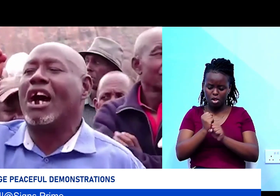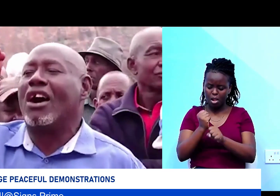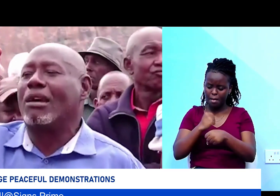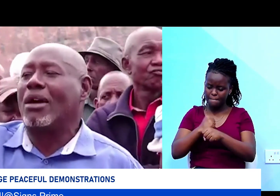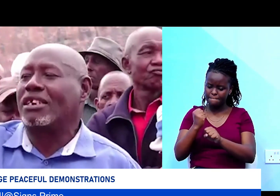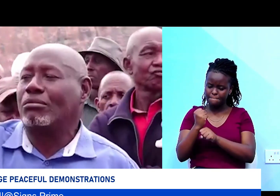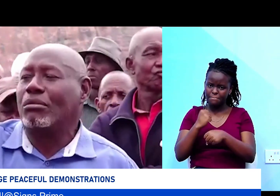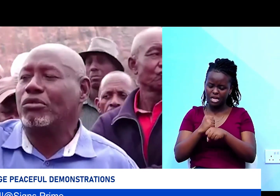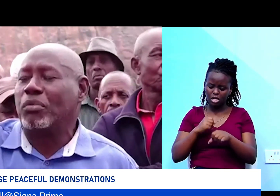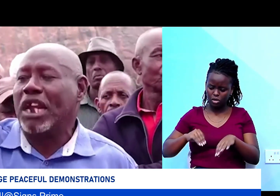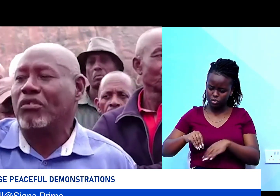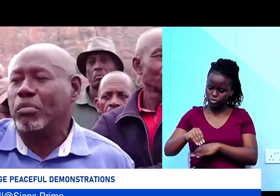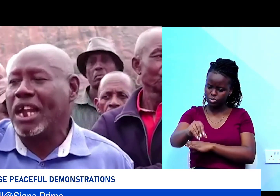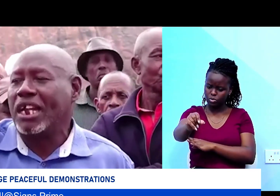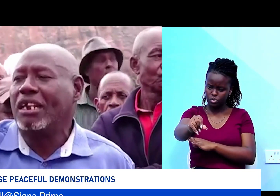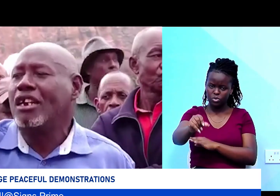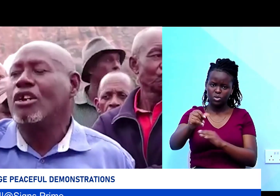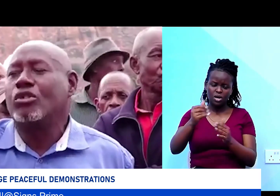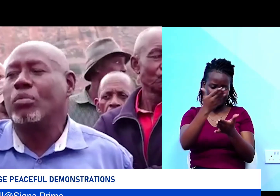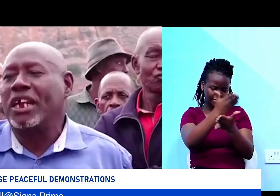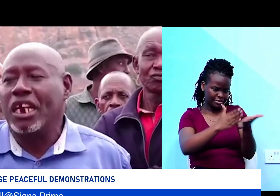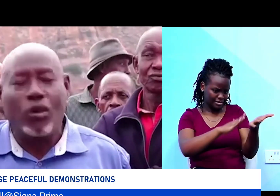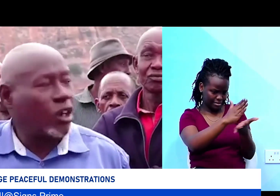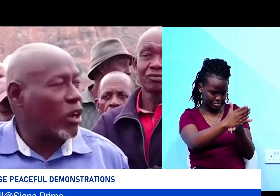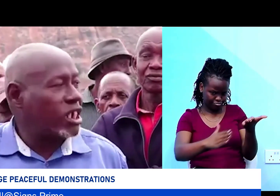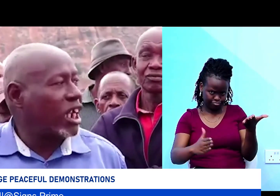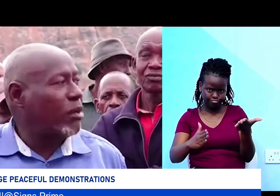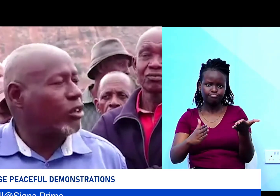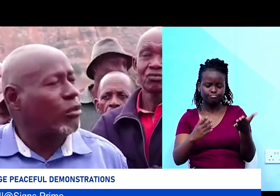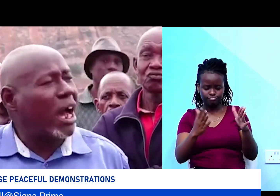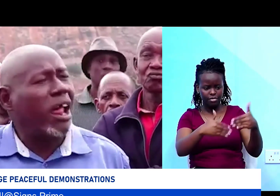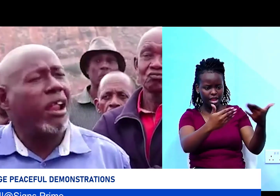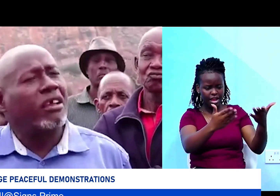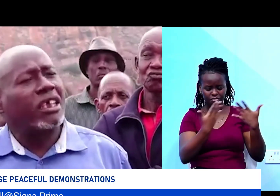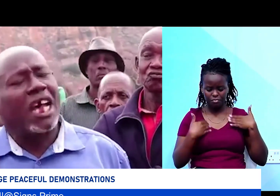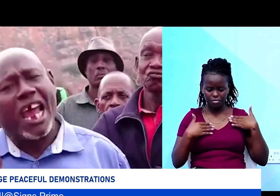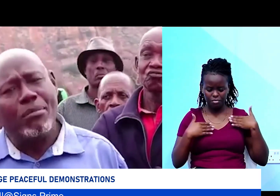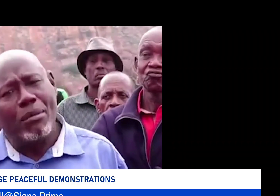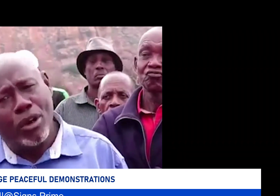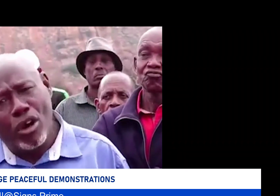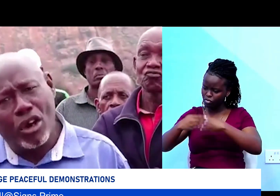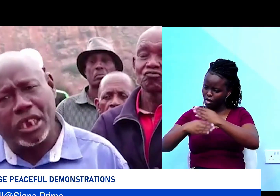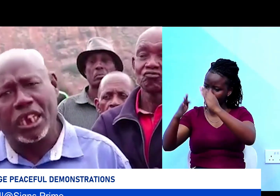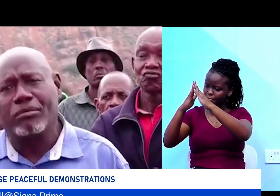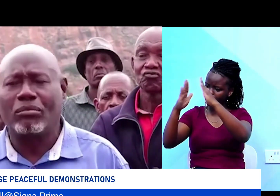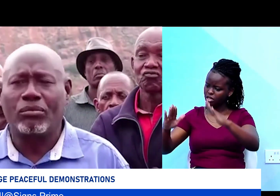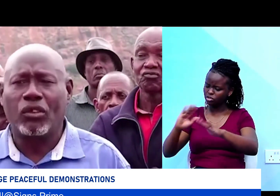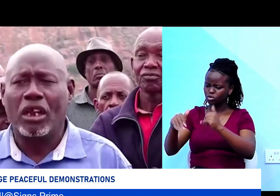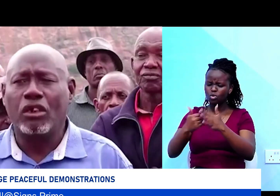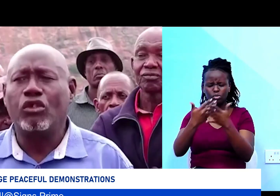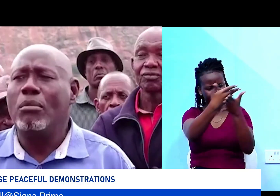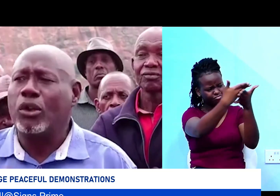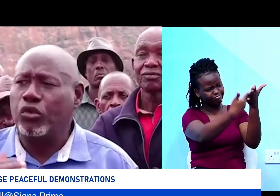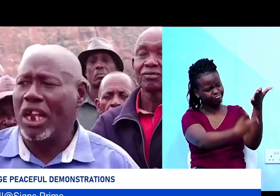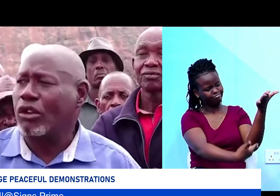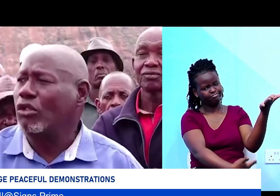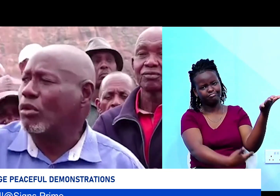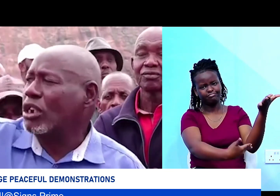Tutagawanya vipande tupatie watu wajenge manyumba. Sasa haya mambo yote ndio yametufanya. Tulipokuja